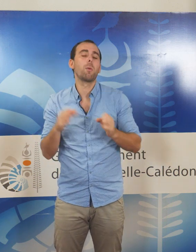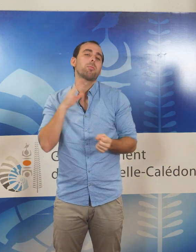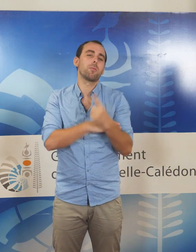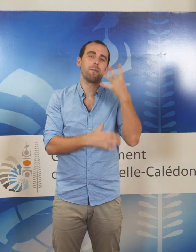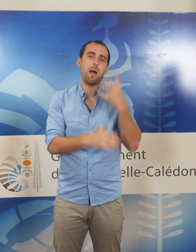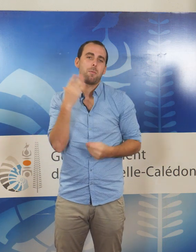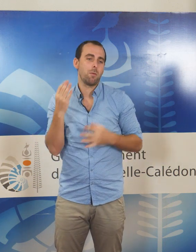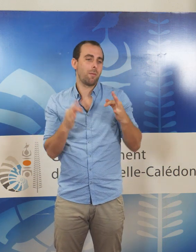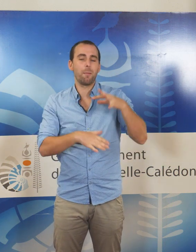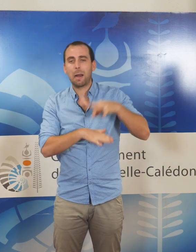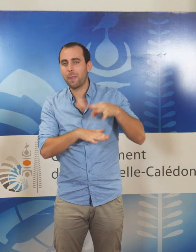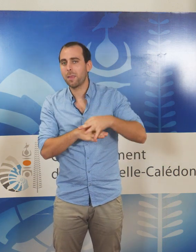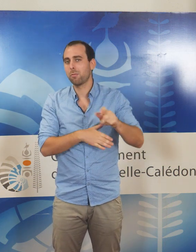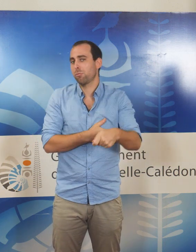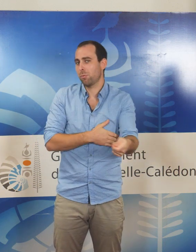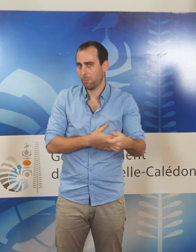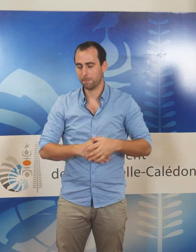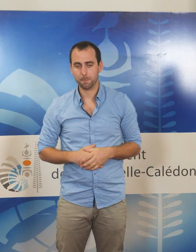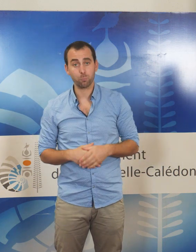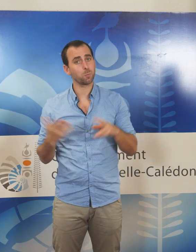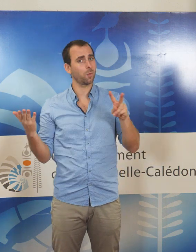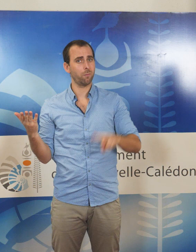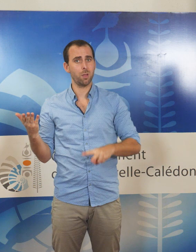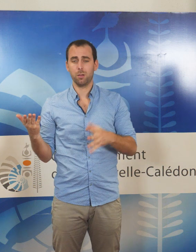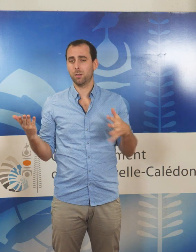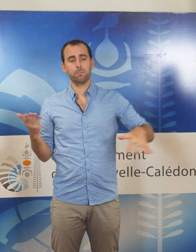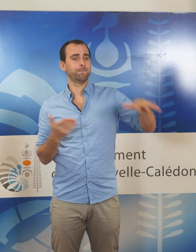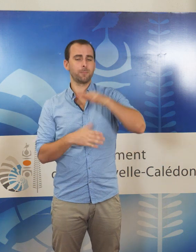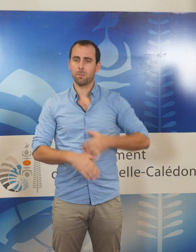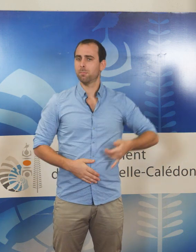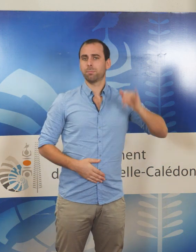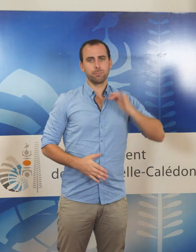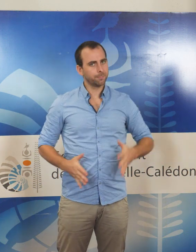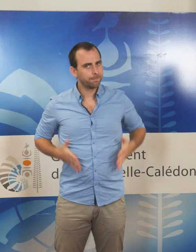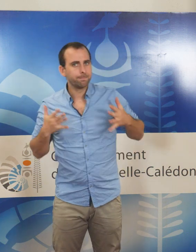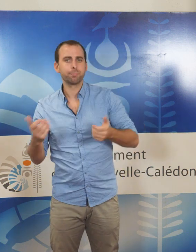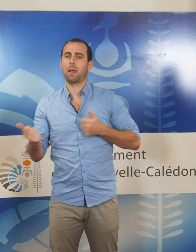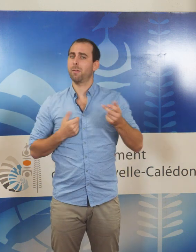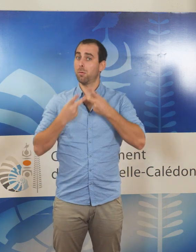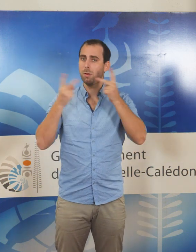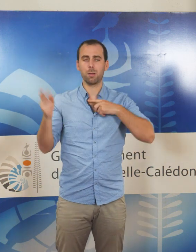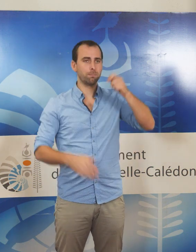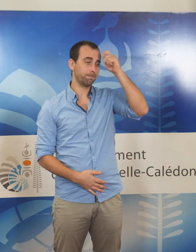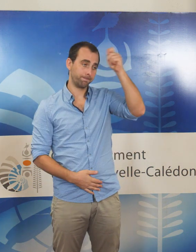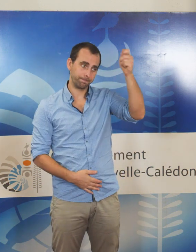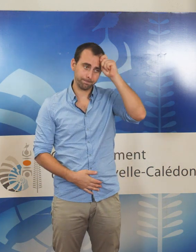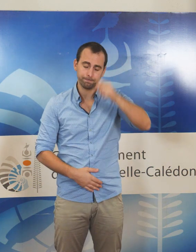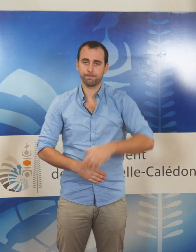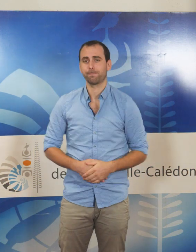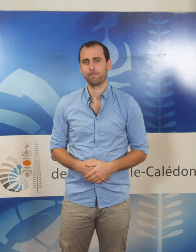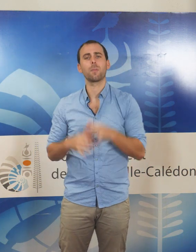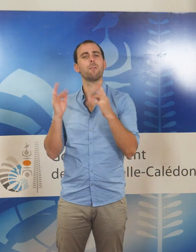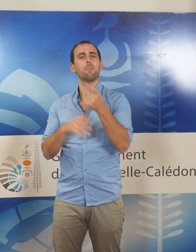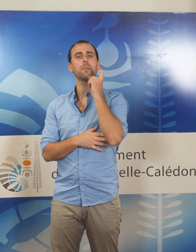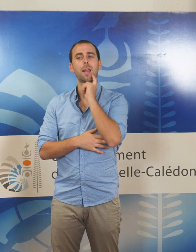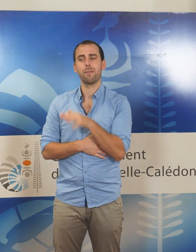habituelles justifiées pour maladie. Et je voudrais vraiment saluer le sens du service public de toutes les équipes. Sur la présence des élèves, je vais